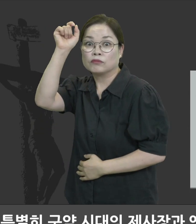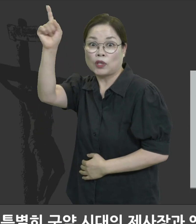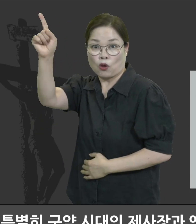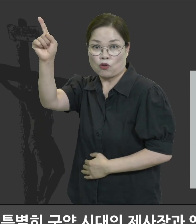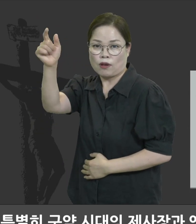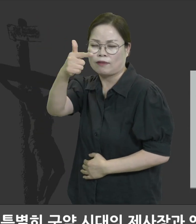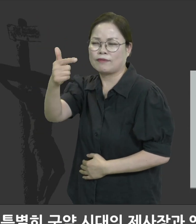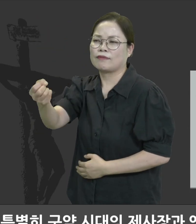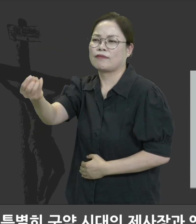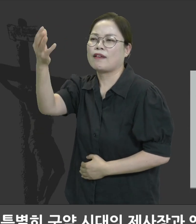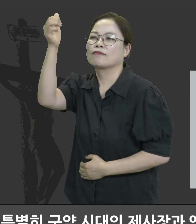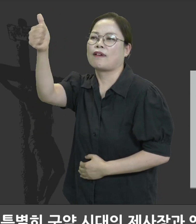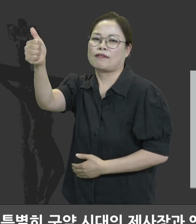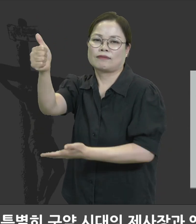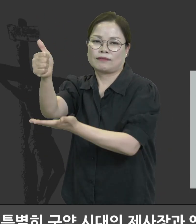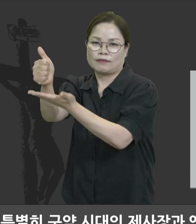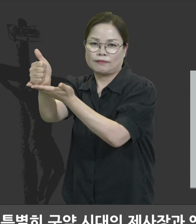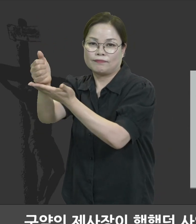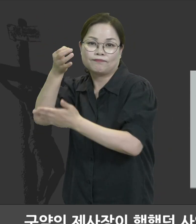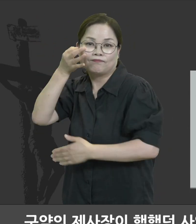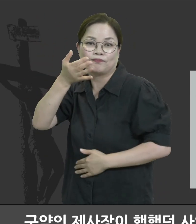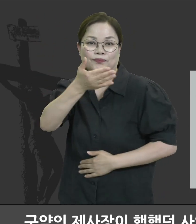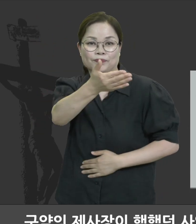뛰어난 대제사장이심을 보여줍니다.